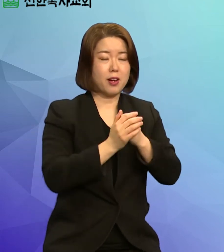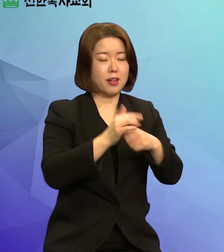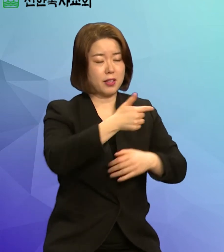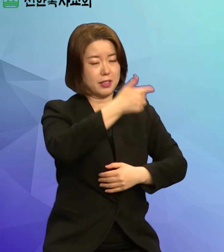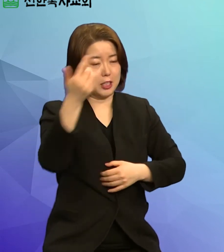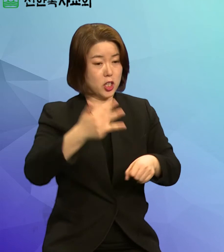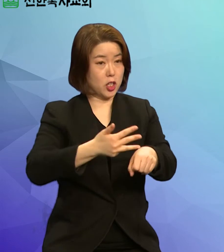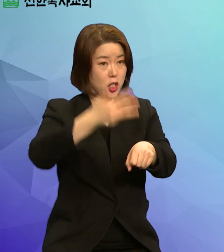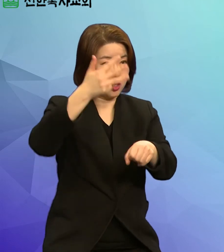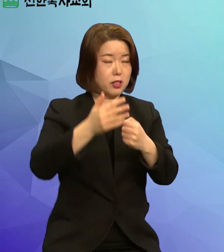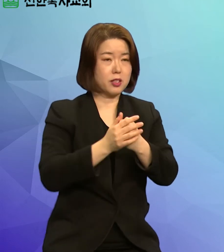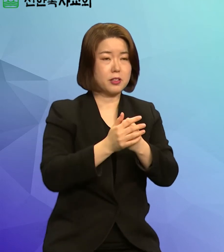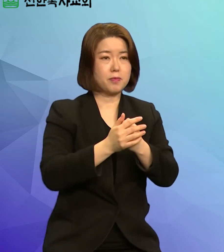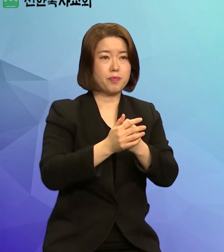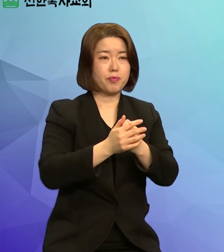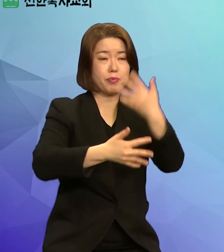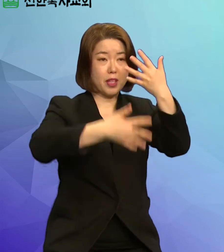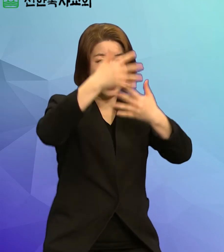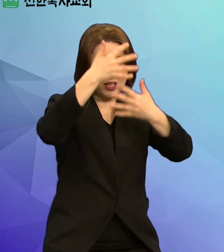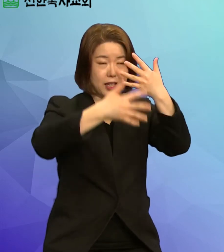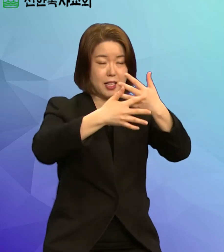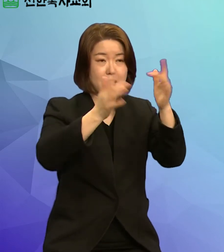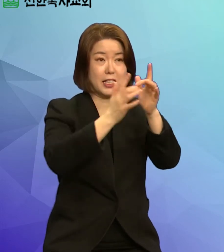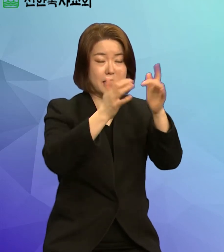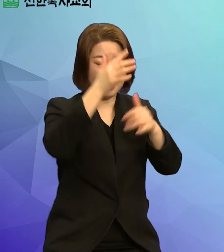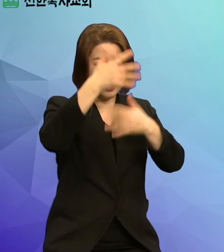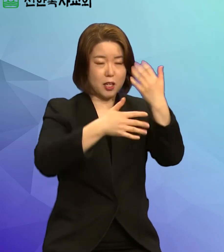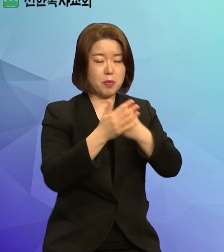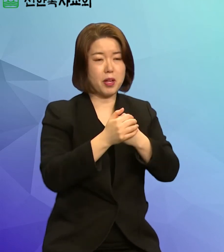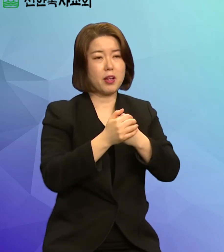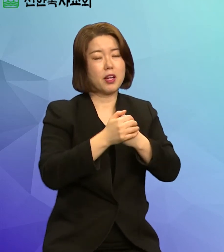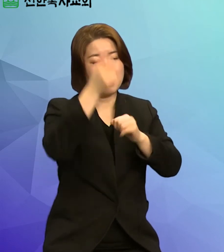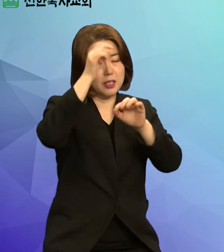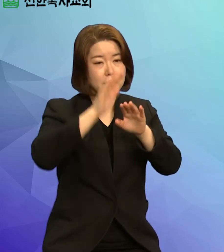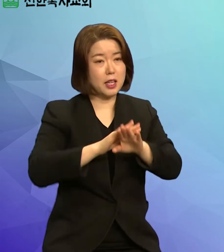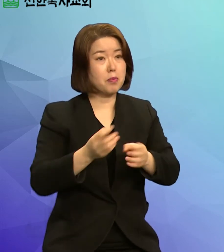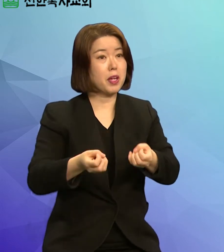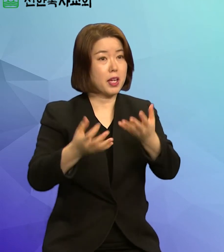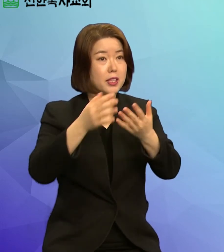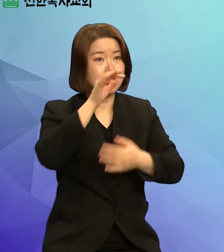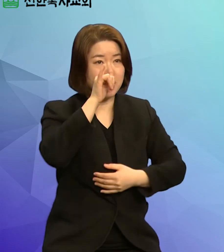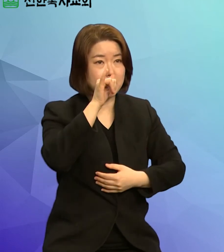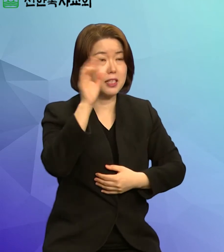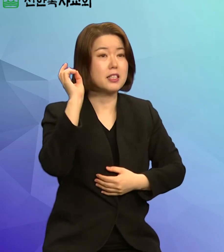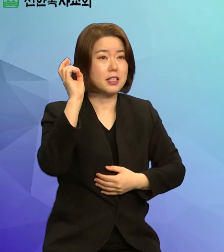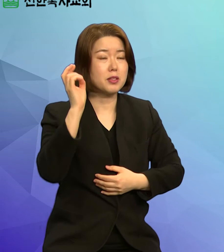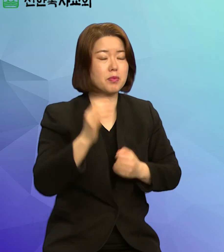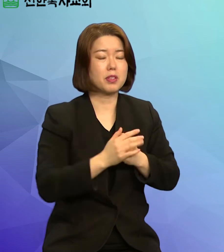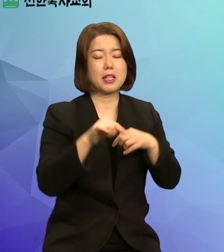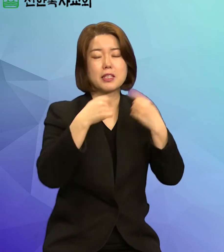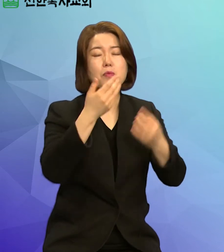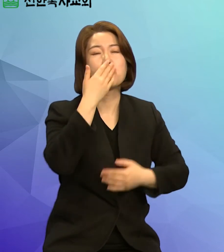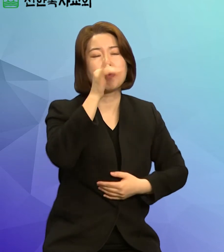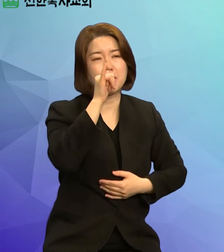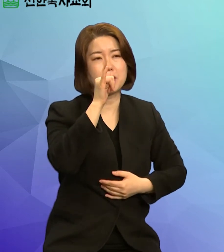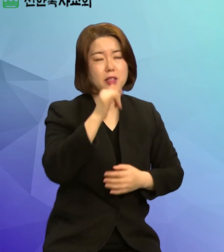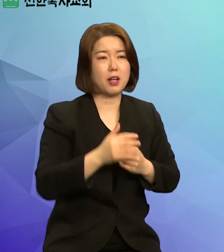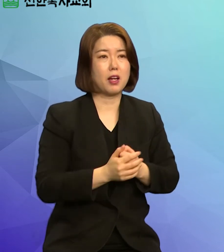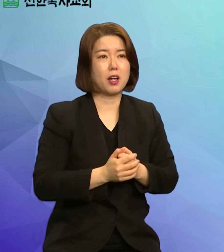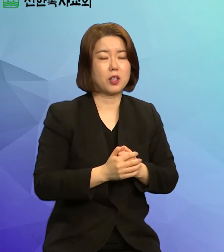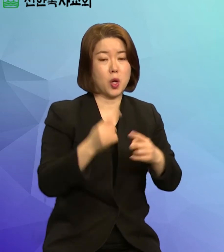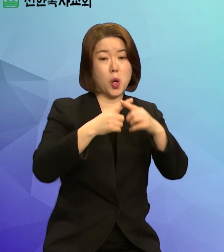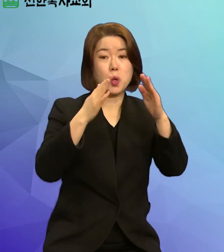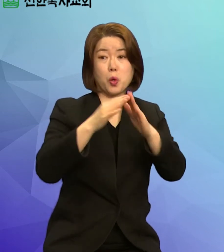8시에 온라인으로 우리 성탄 전야 예배가 행사가 우리 참여할 수 있지만